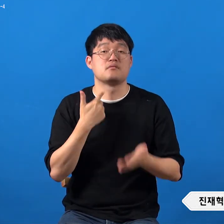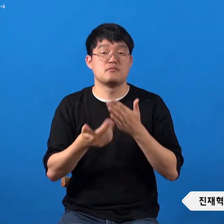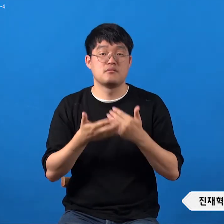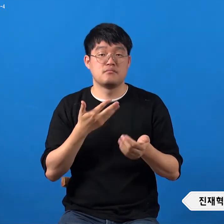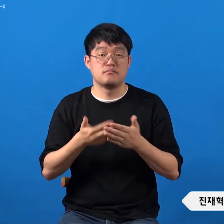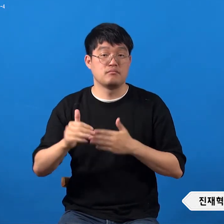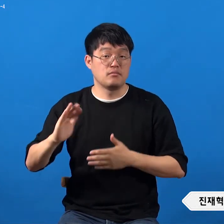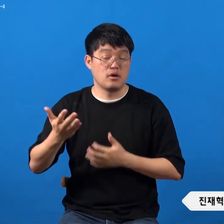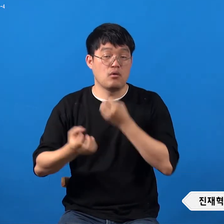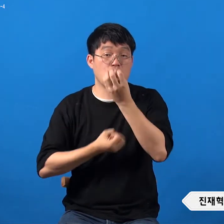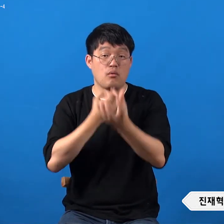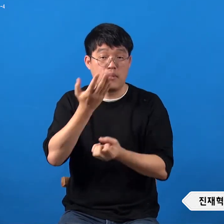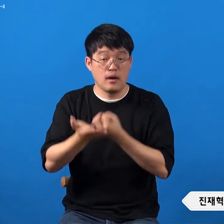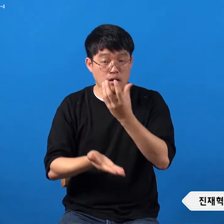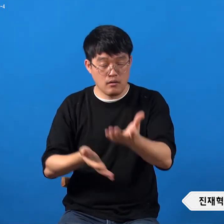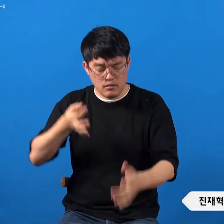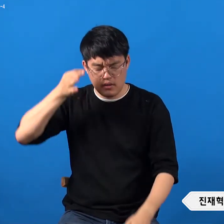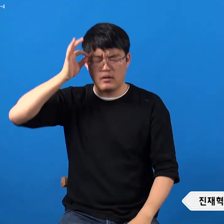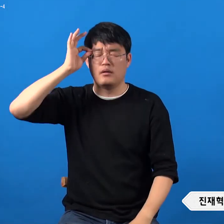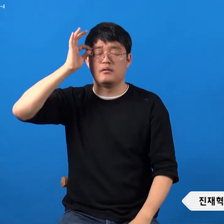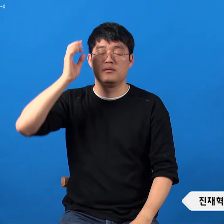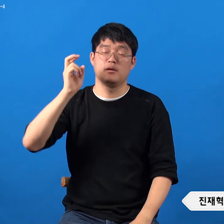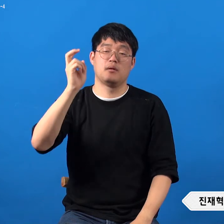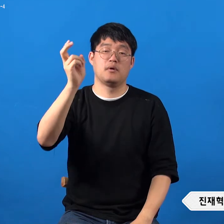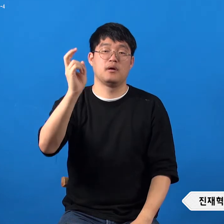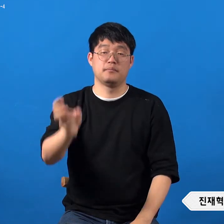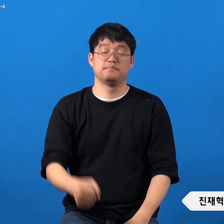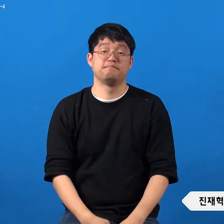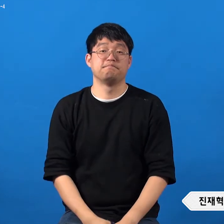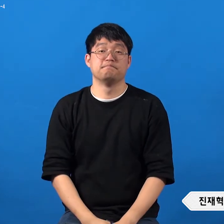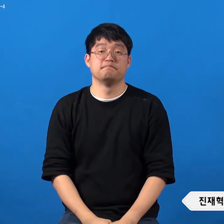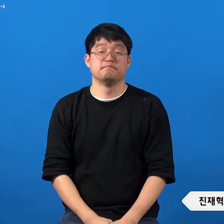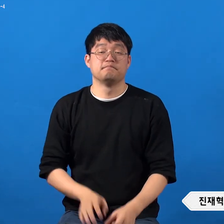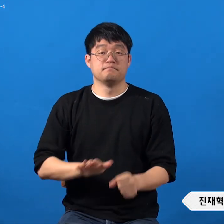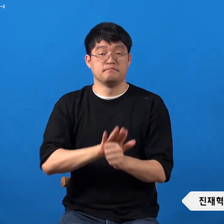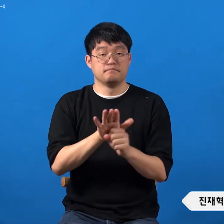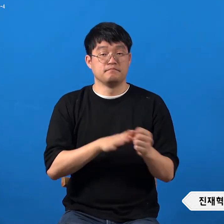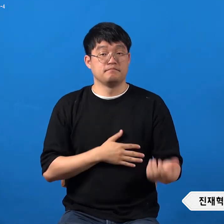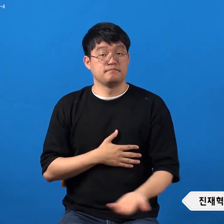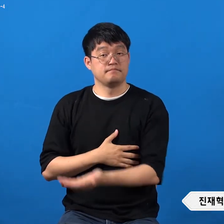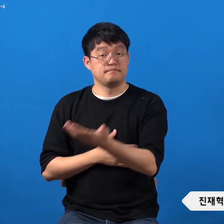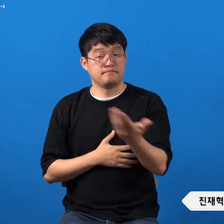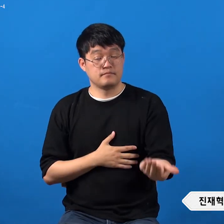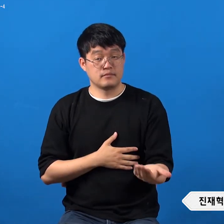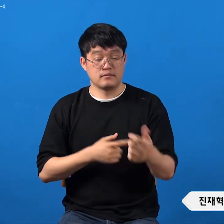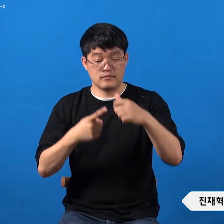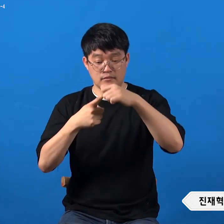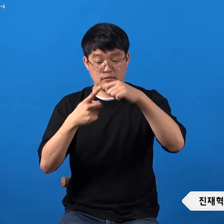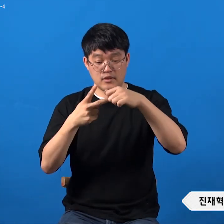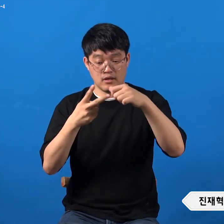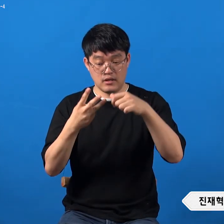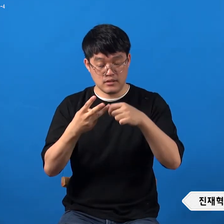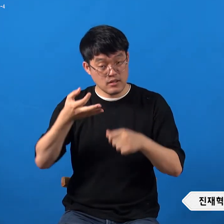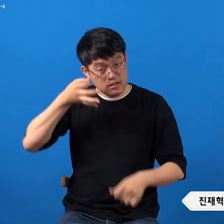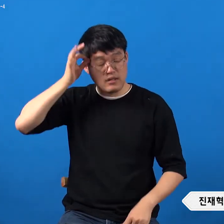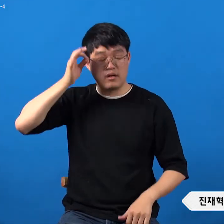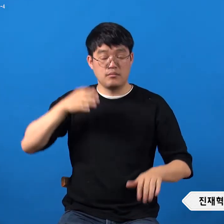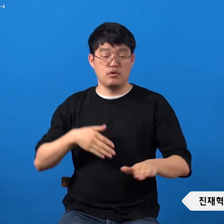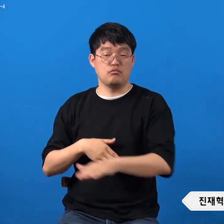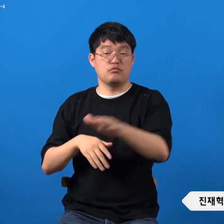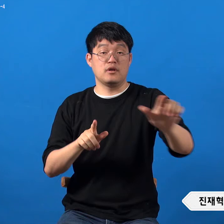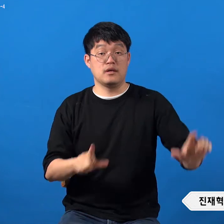경험하며 고백하지 않았을까요? 사랑하는 여러분, 이 세 가지 깨달음이 우리